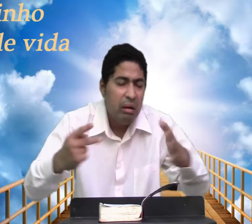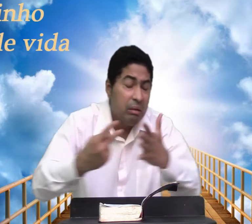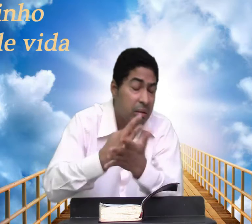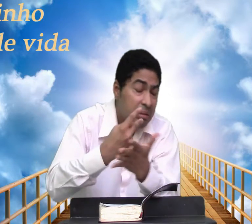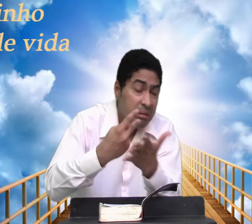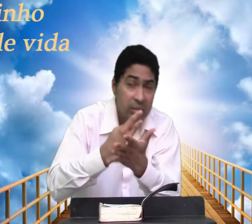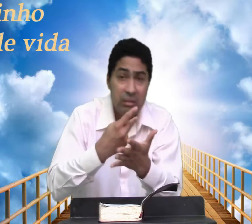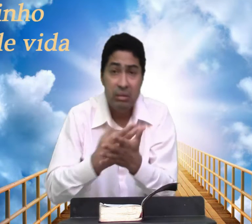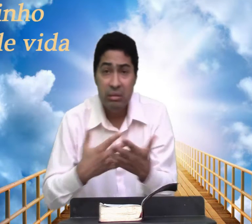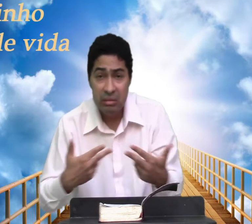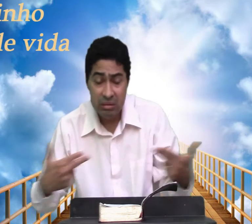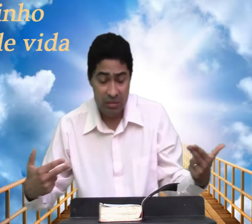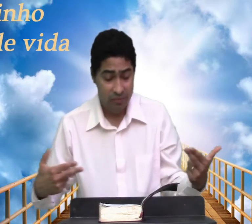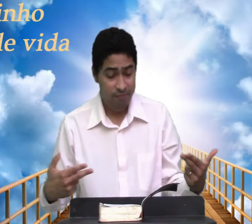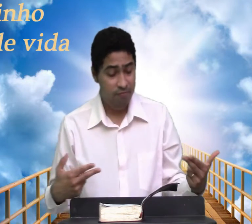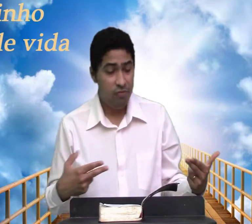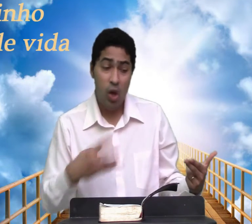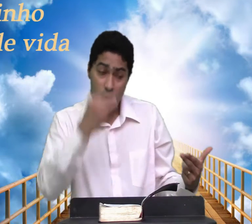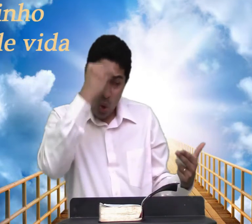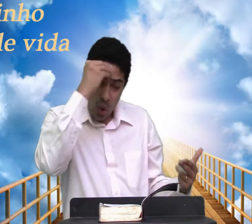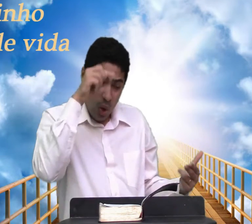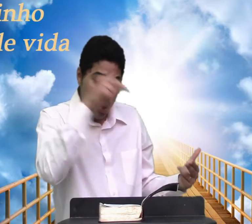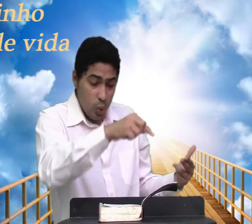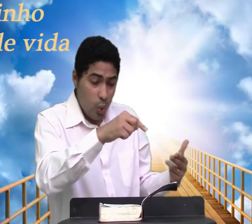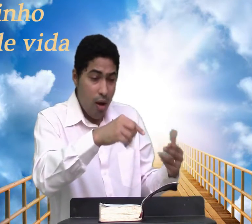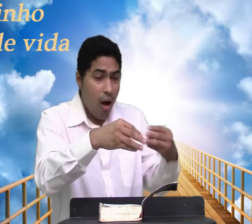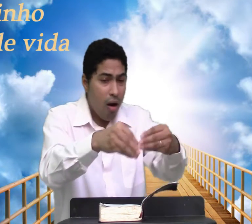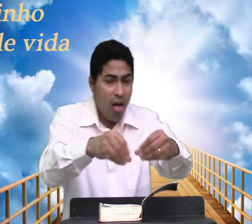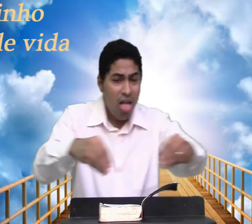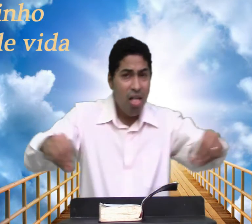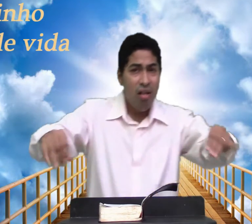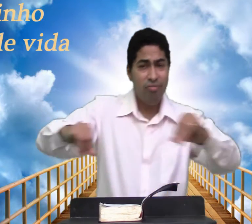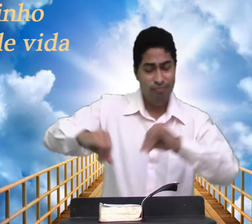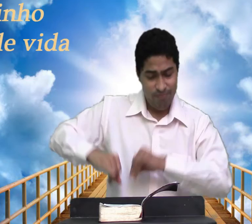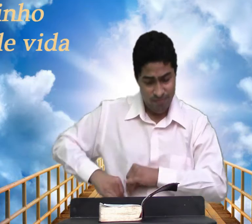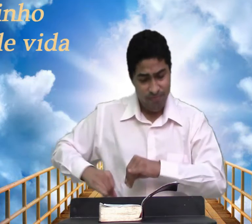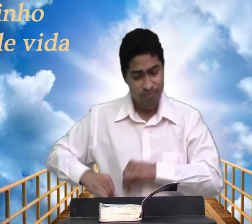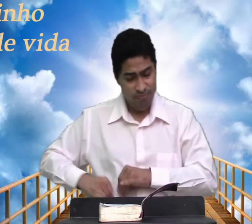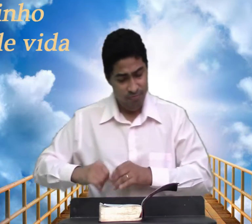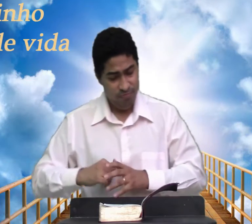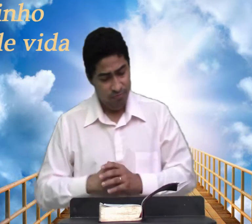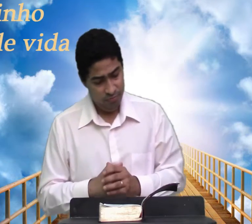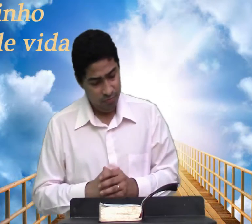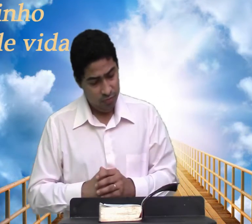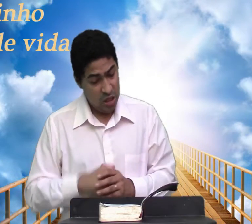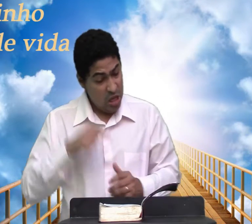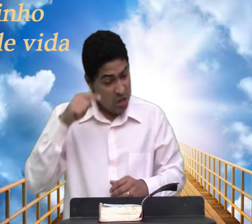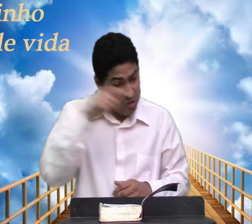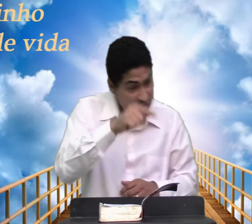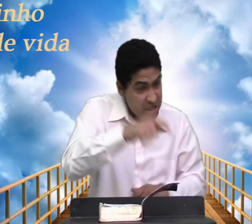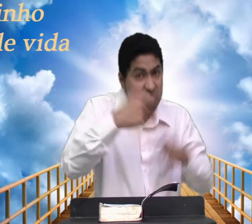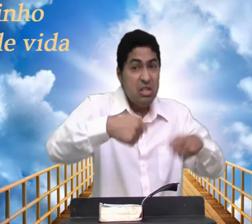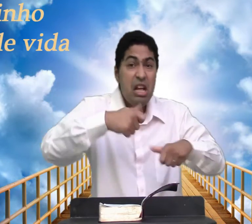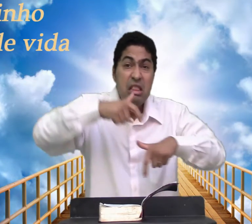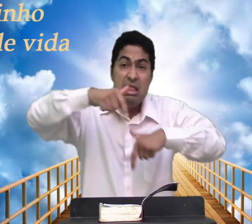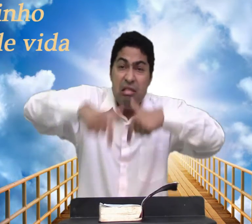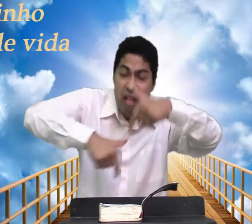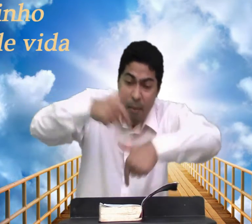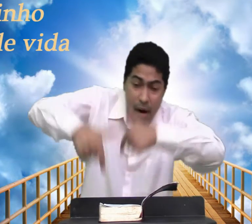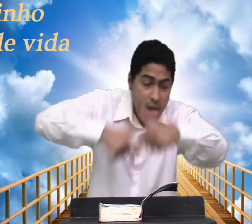do suor do seu rosto, teria que trabalhar. Ele precisava trabalhar para